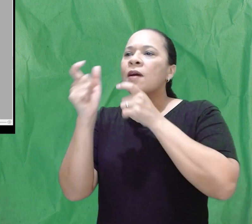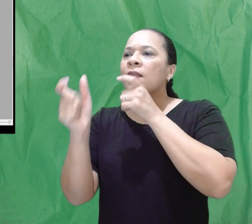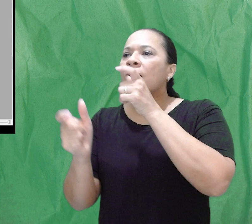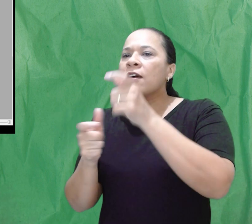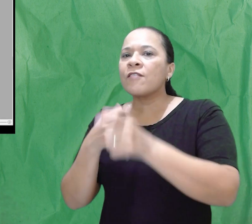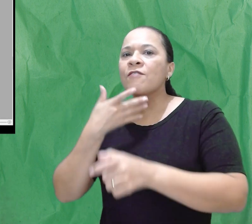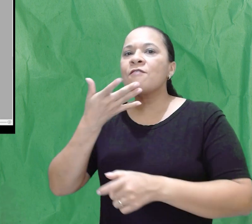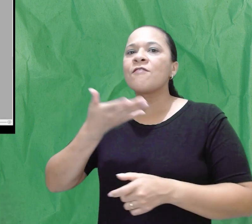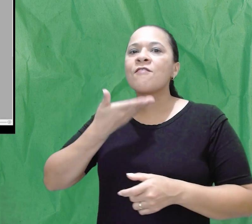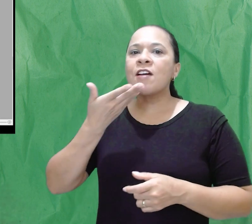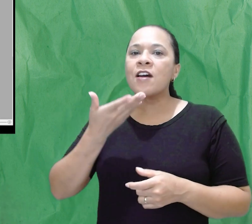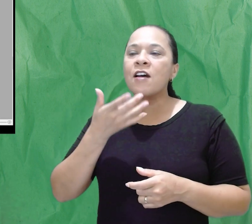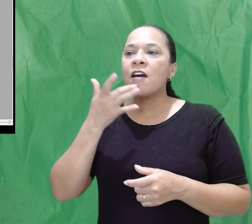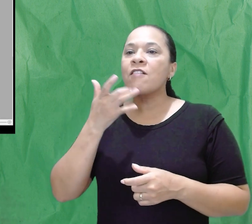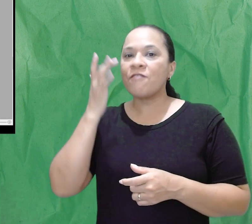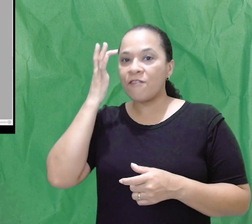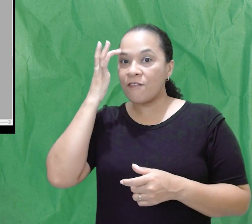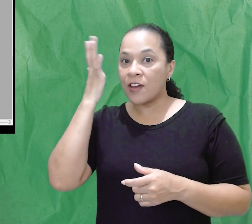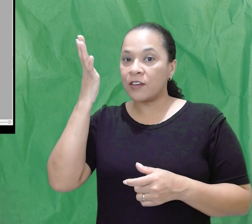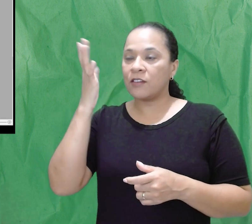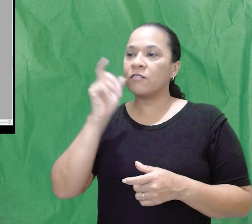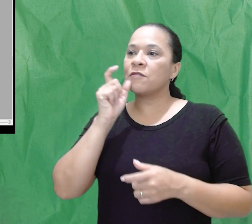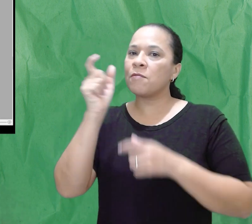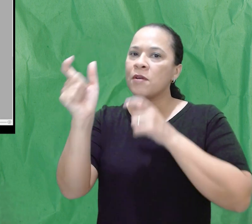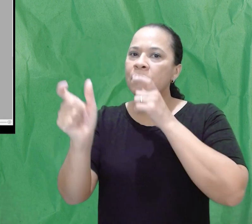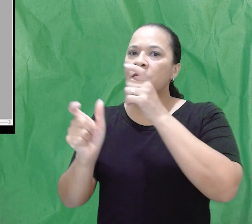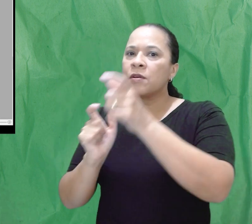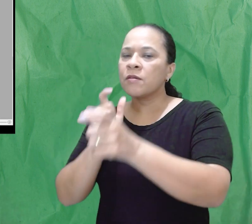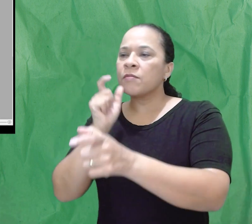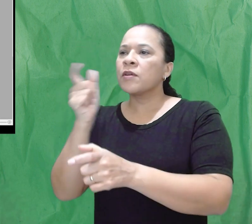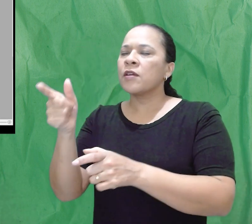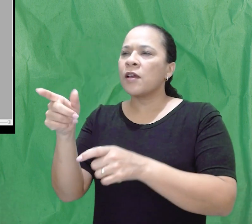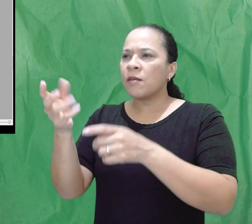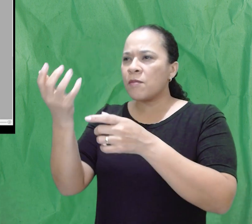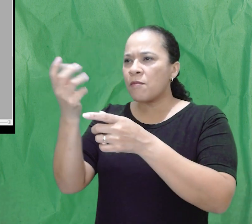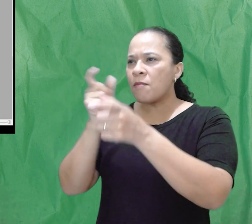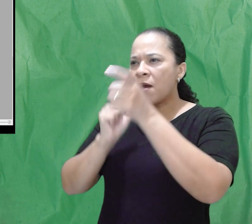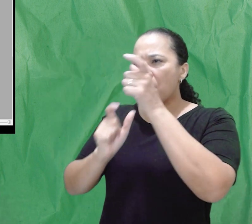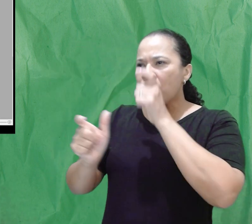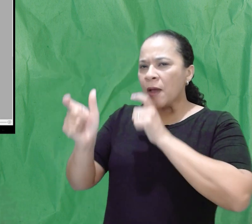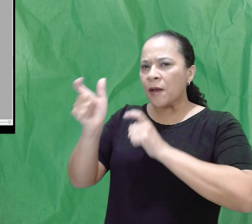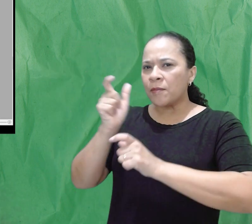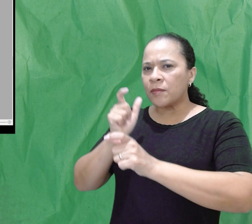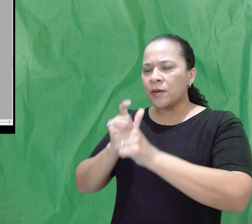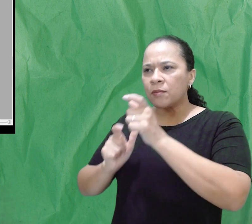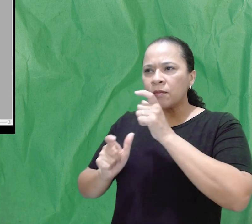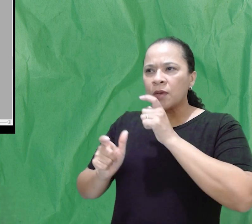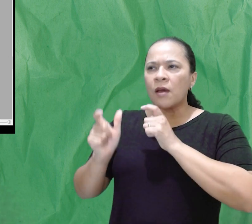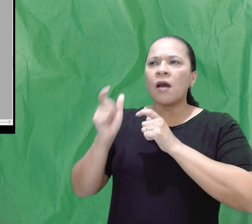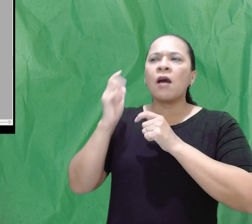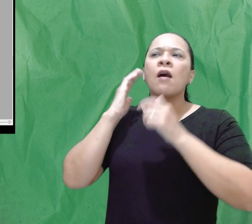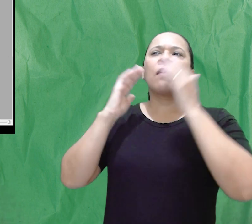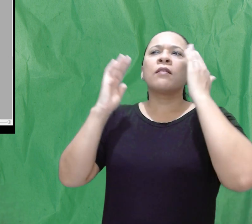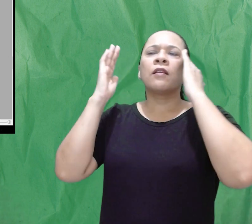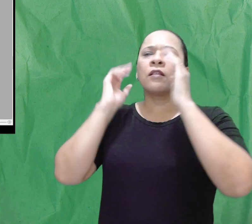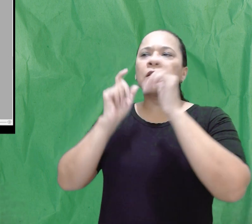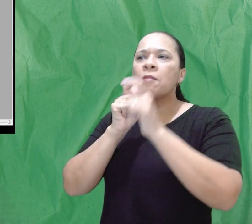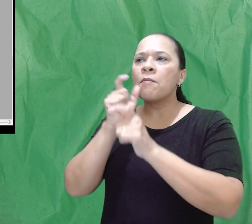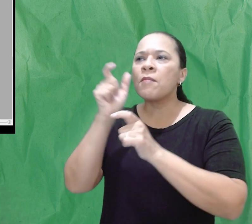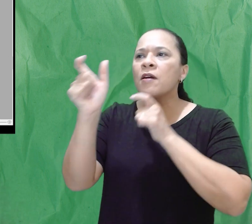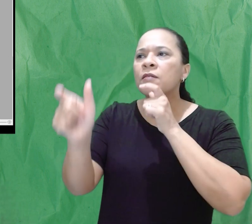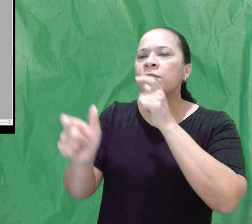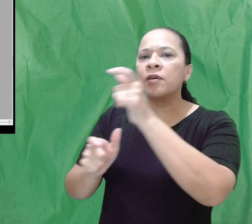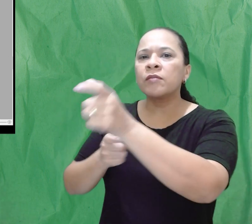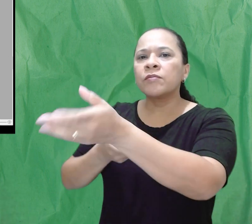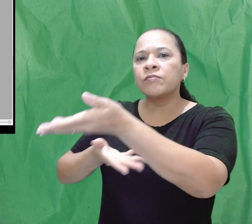mais fácil. A gente tem que escutar bem o que a pessoa está falando para a gente compreender o problema que